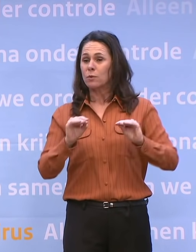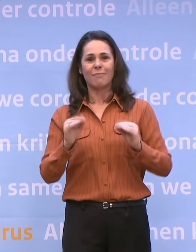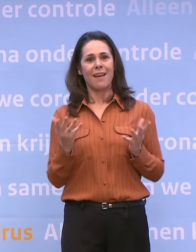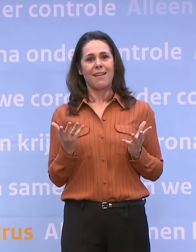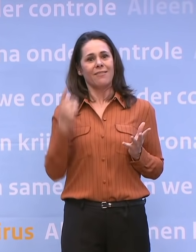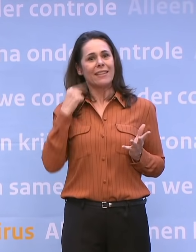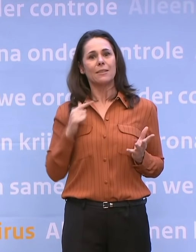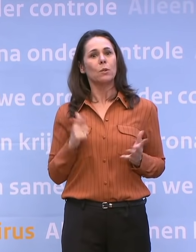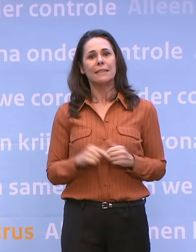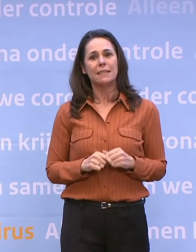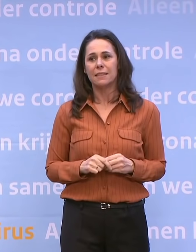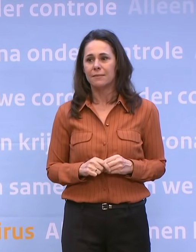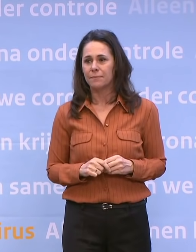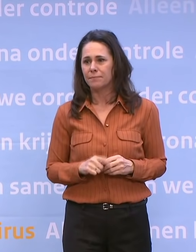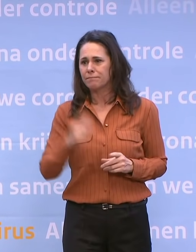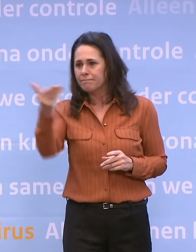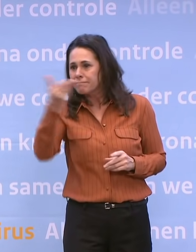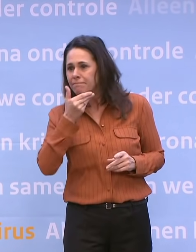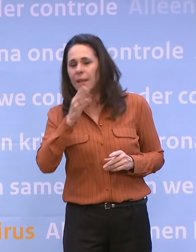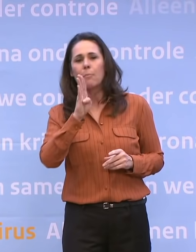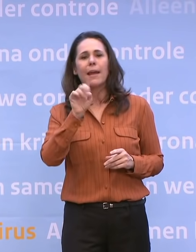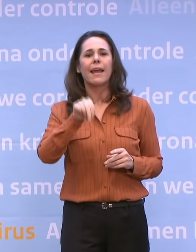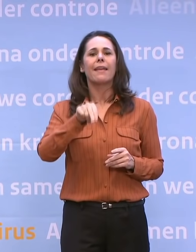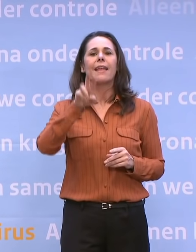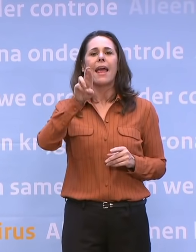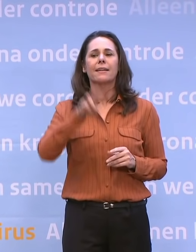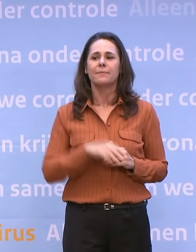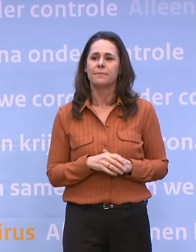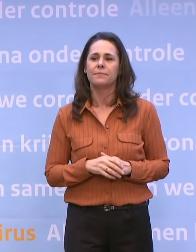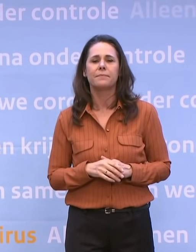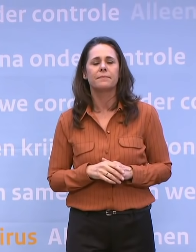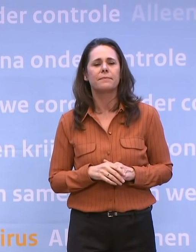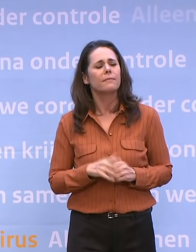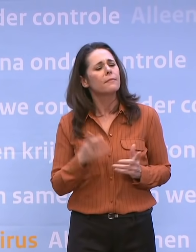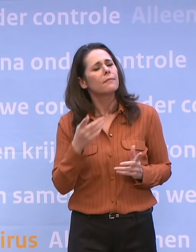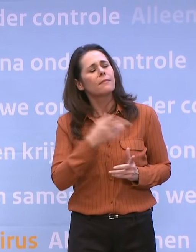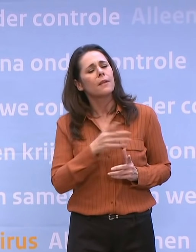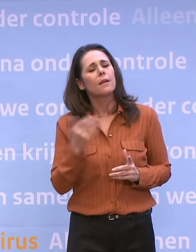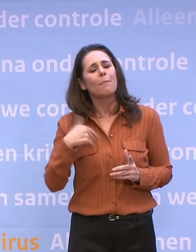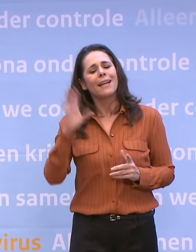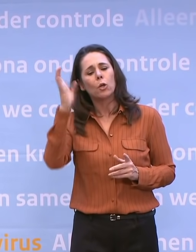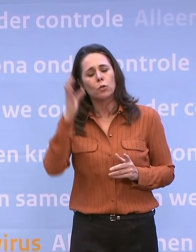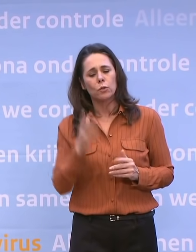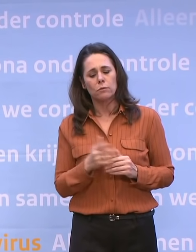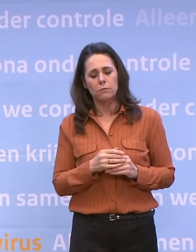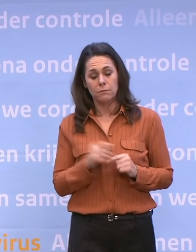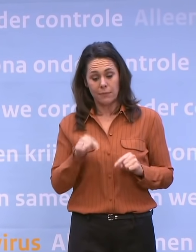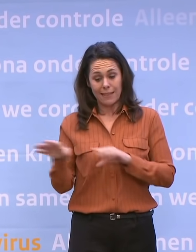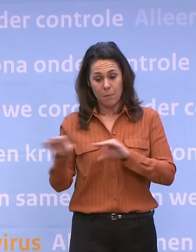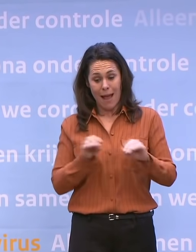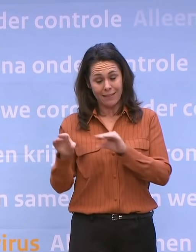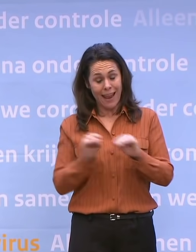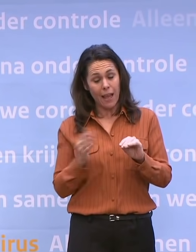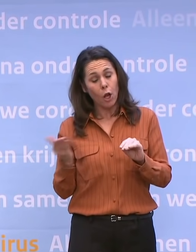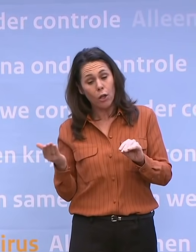van. Meneer Rutte, kunt u garanderen of hoe zeker bent u dat we met deze maatregelen niet op